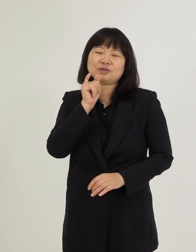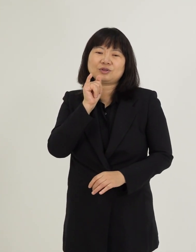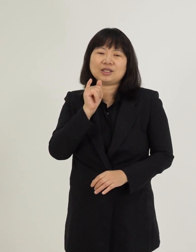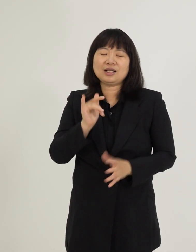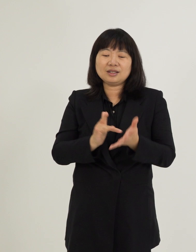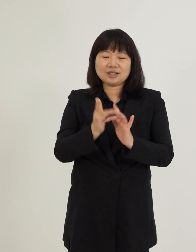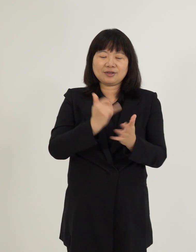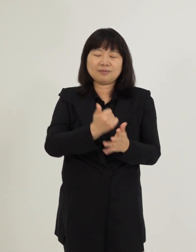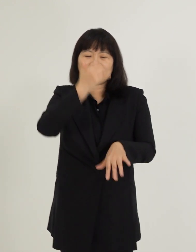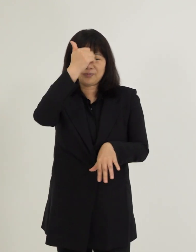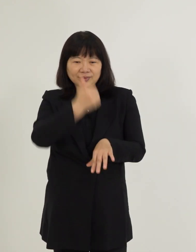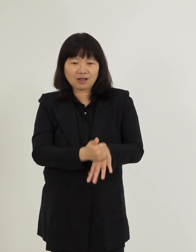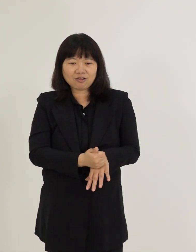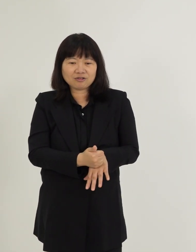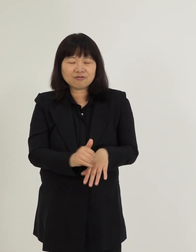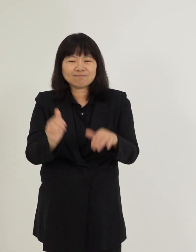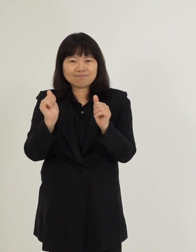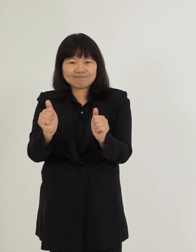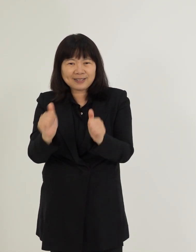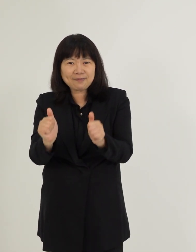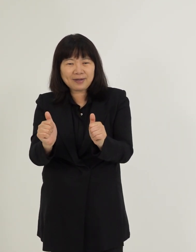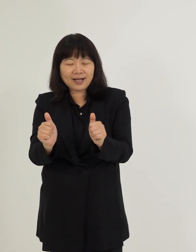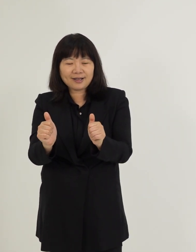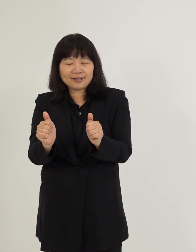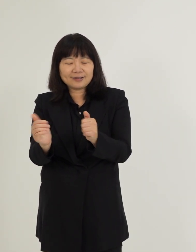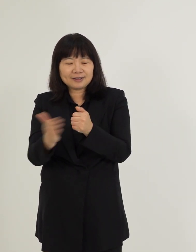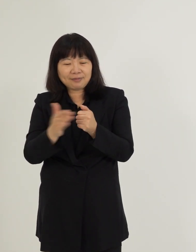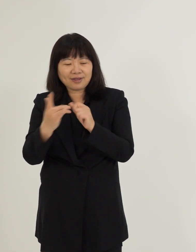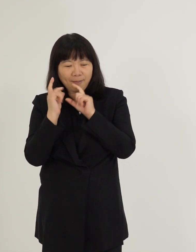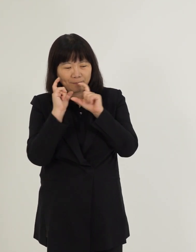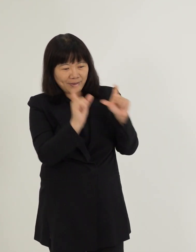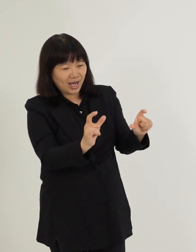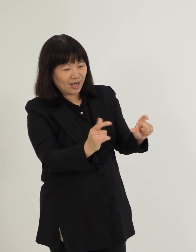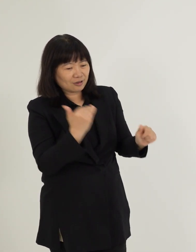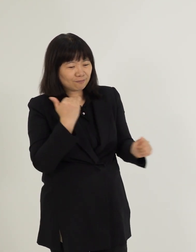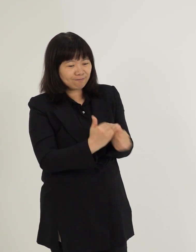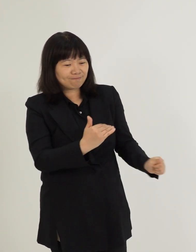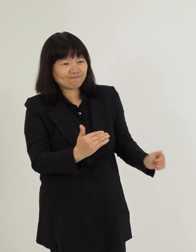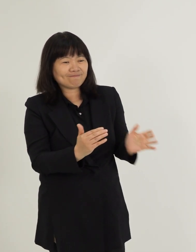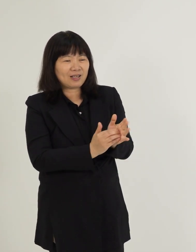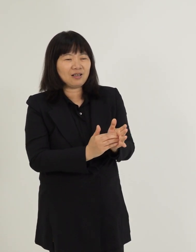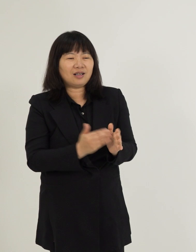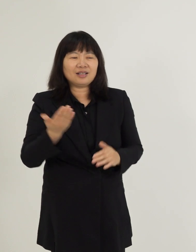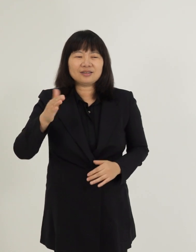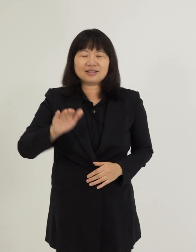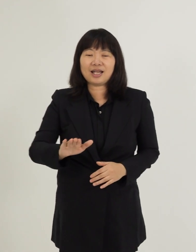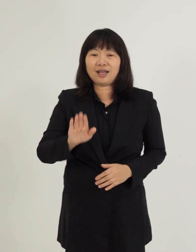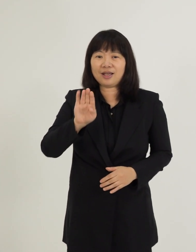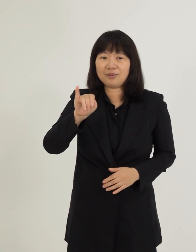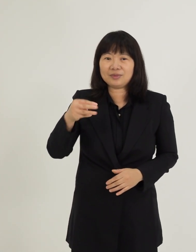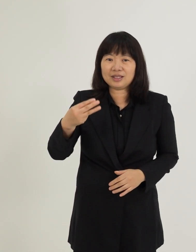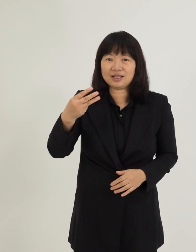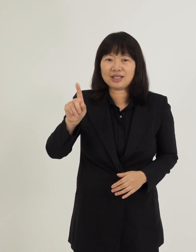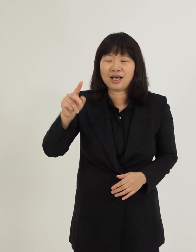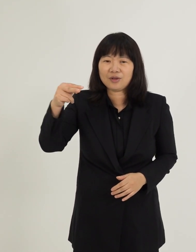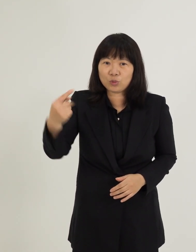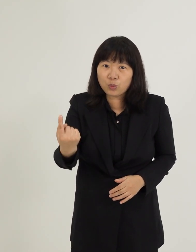결국 재판에 의해서 사형 언도를 내렸던 인물이죠. 근데 이 빌라도는